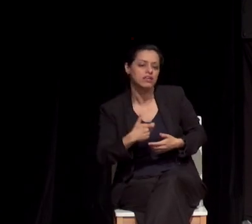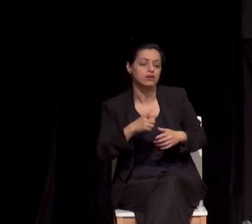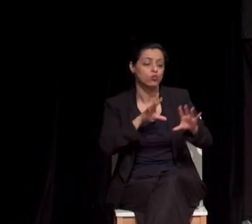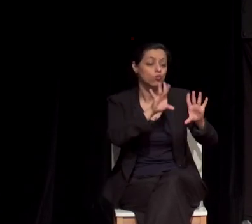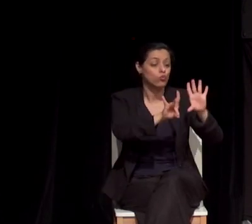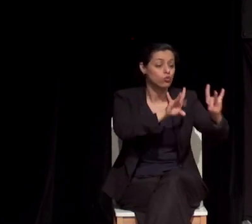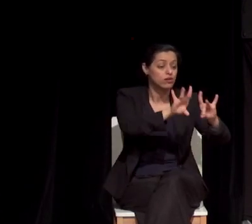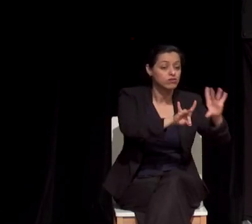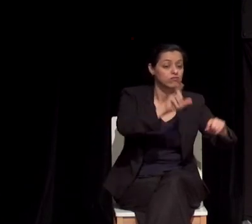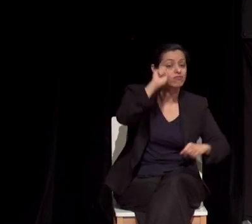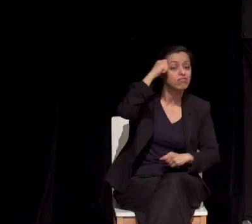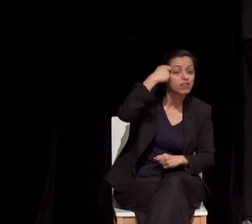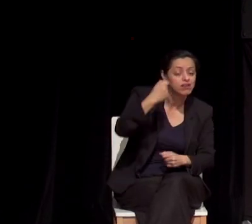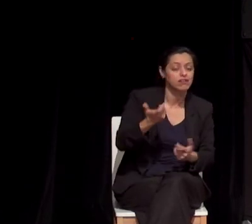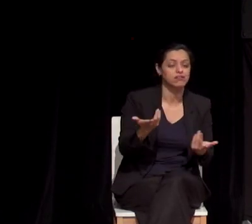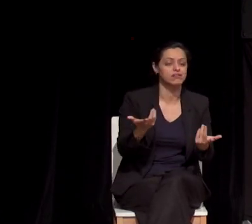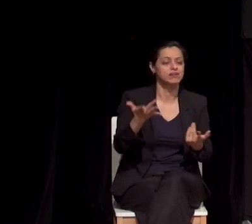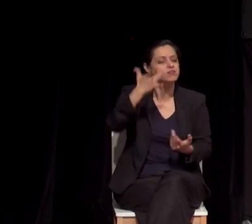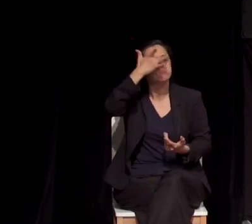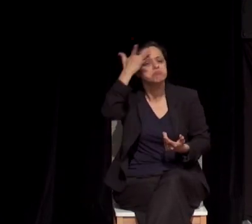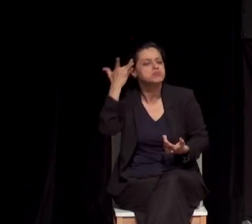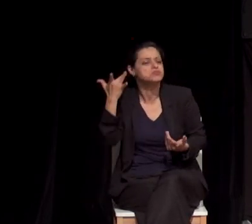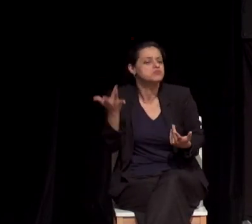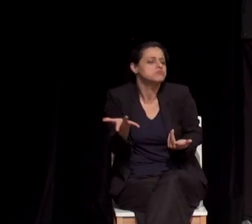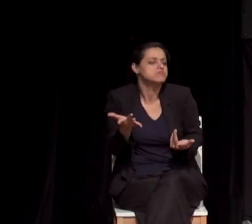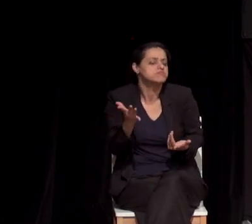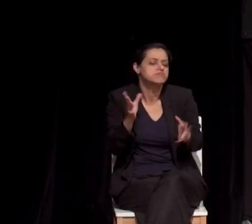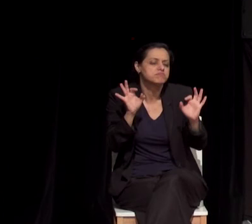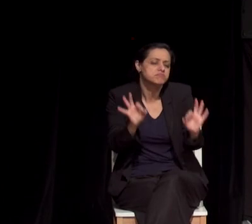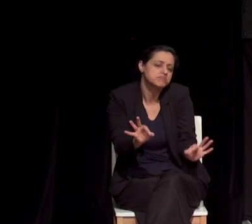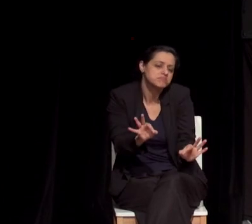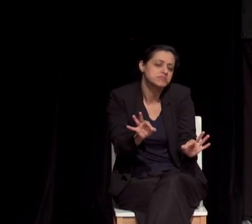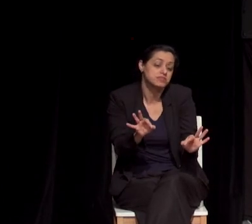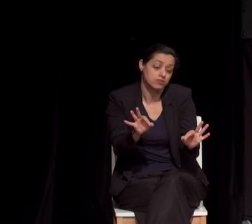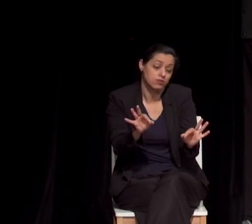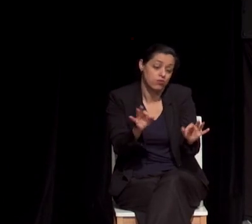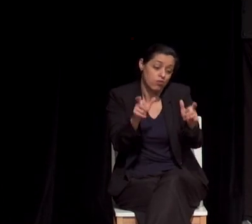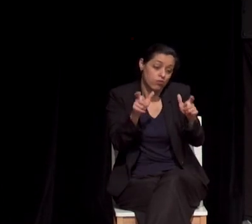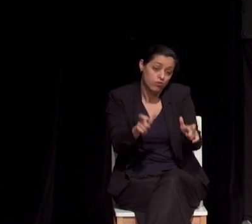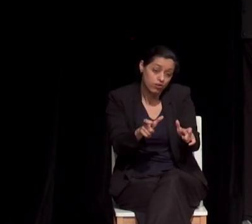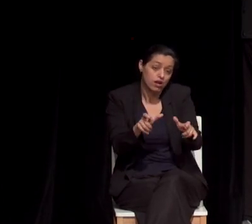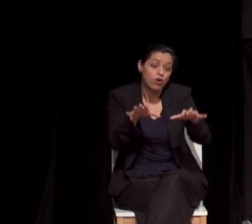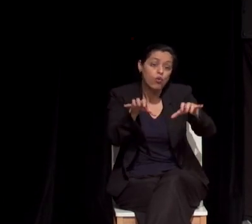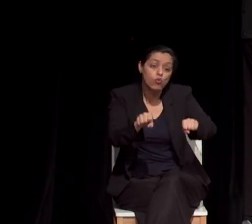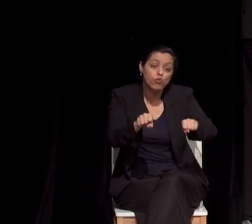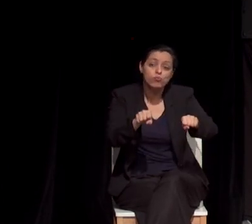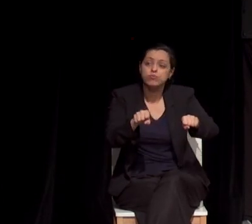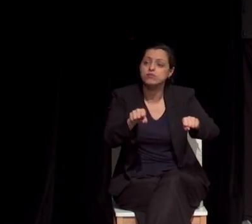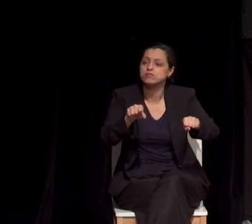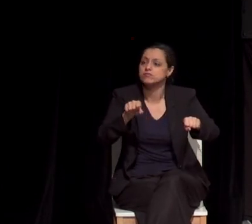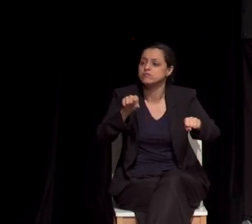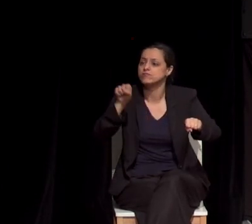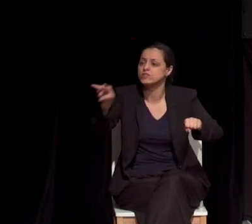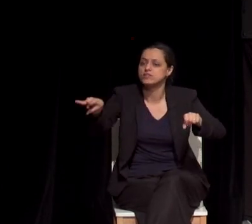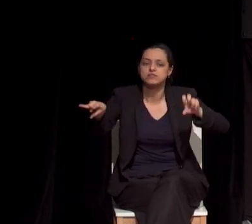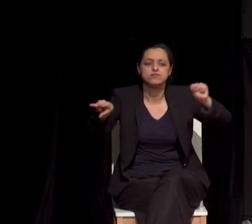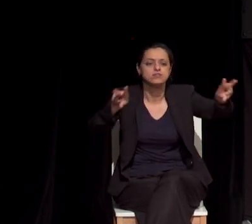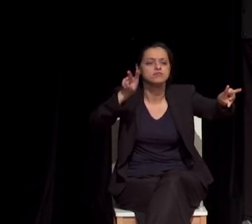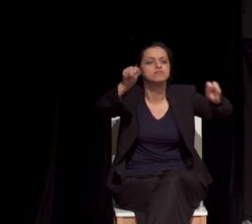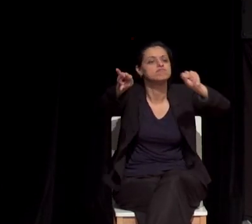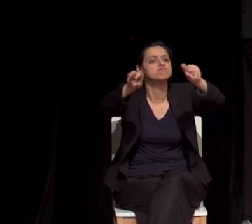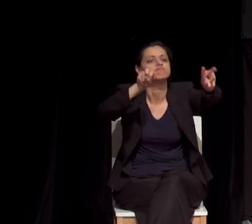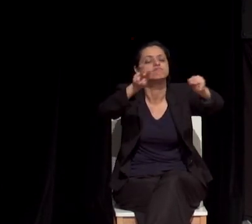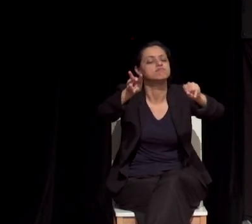curadores, como pessoas que, de fato, ocupam todos os espaços da sociedade